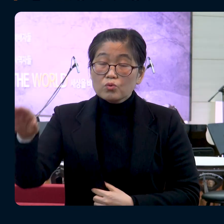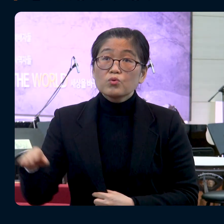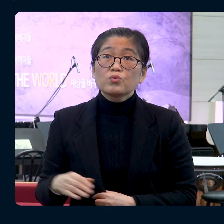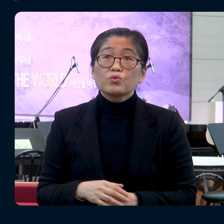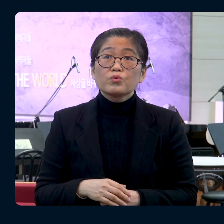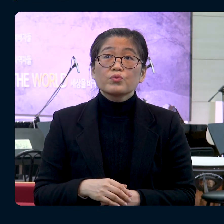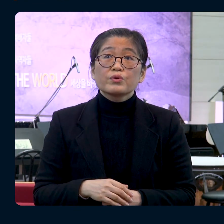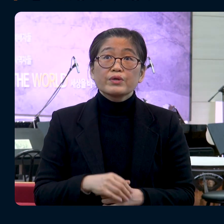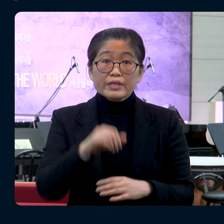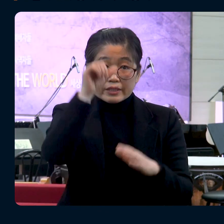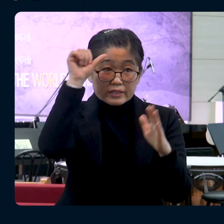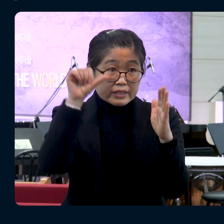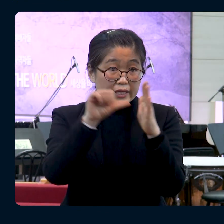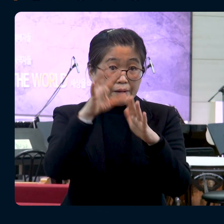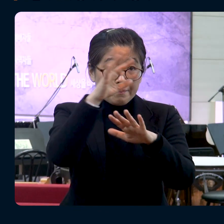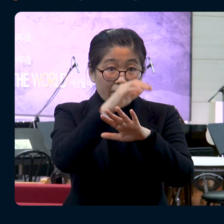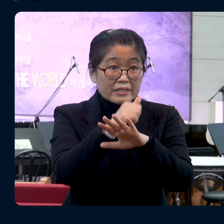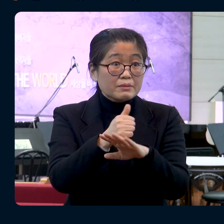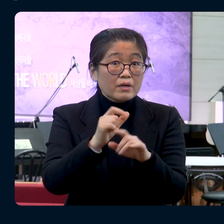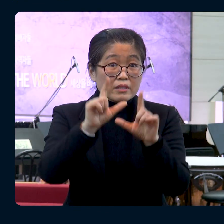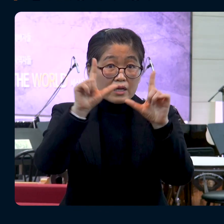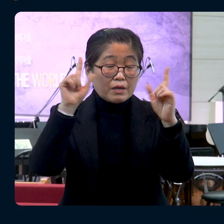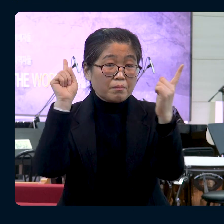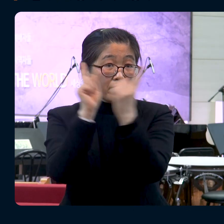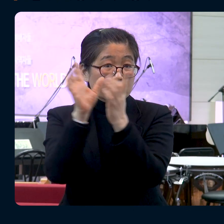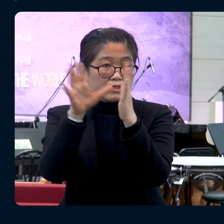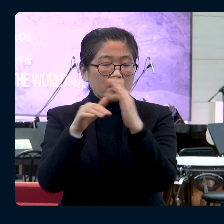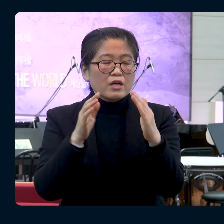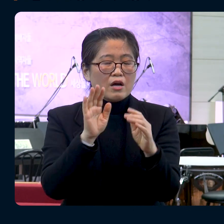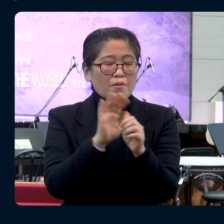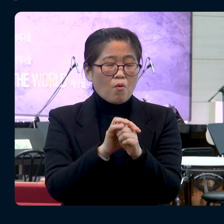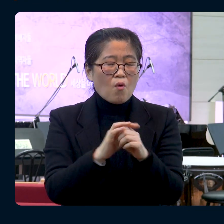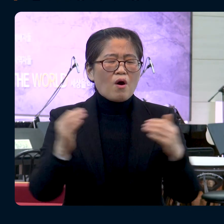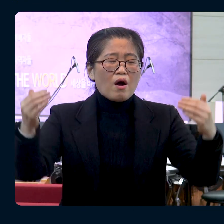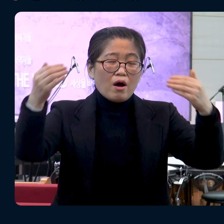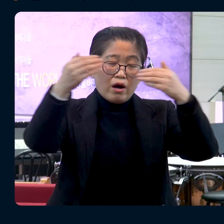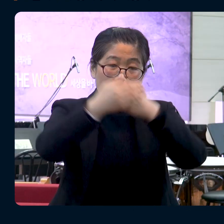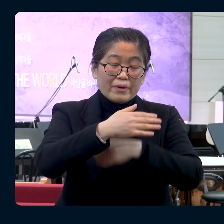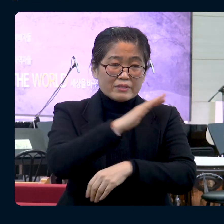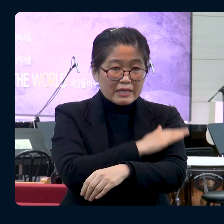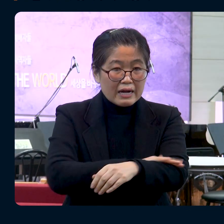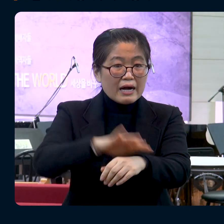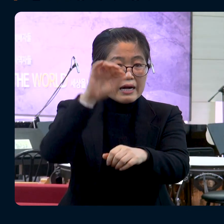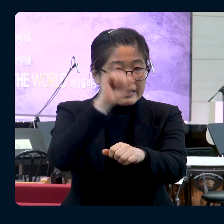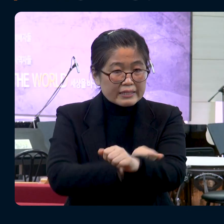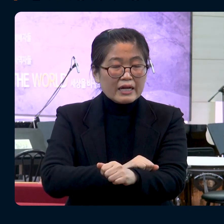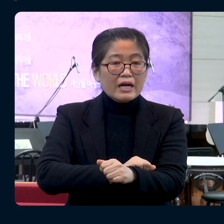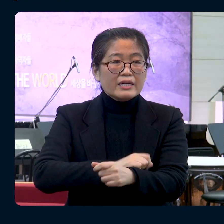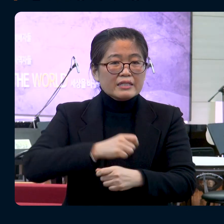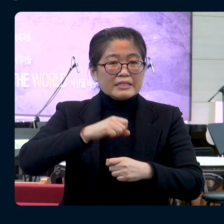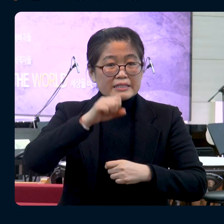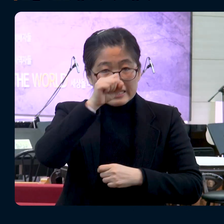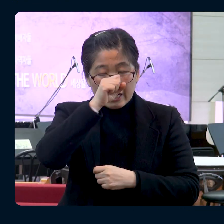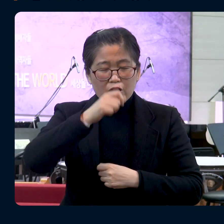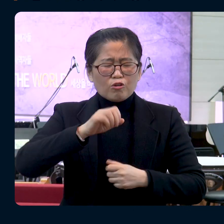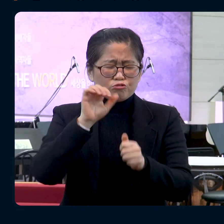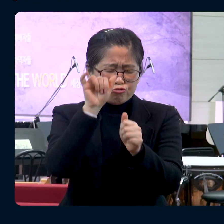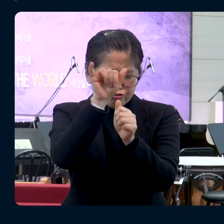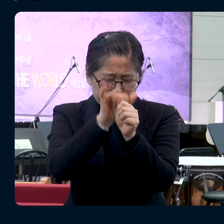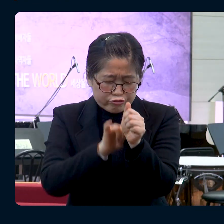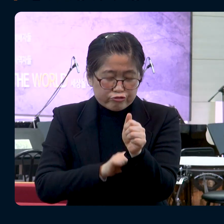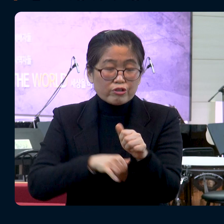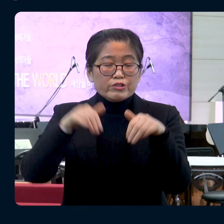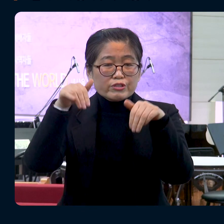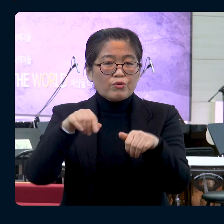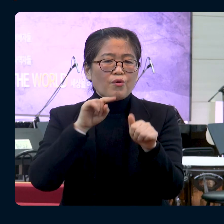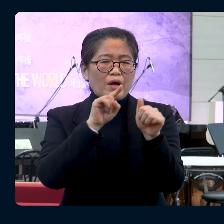다른 거 필요 없어요. 우리 삶의 마지막 날에 우리 주님이 저를 안아주시면서 잘하였도다 착하고 충성된 종아,